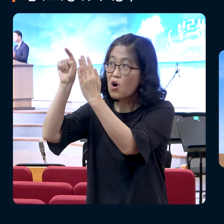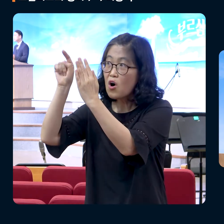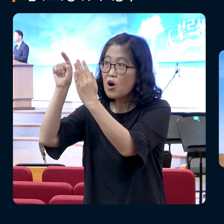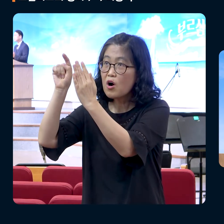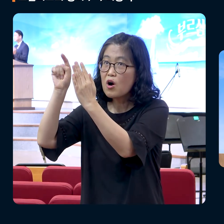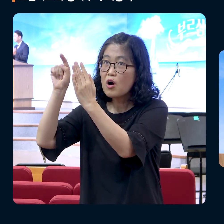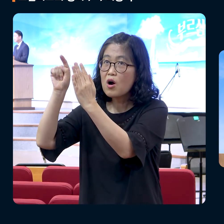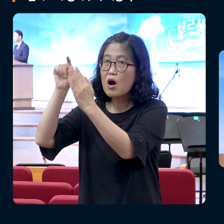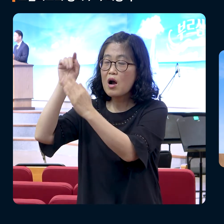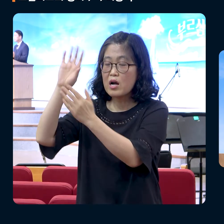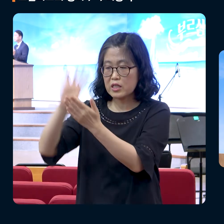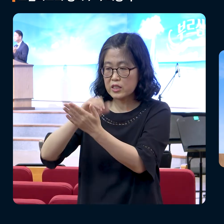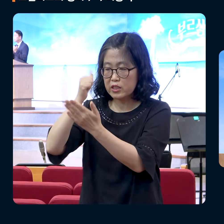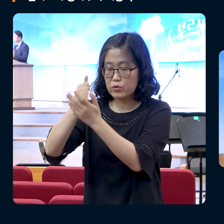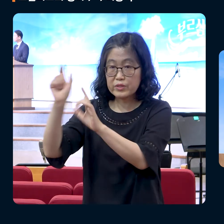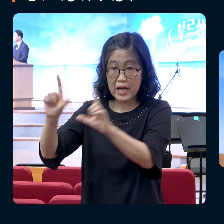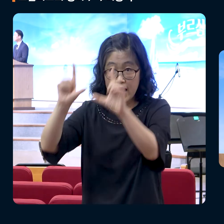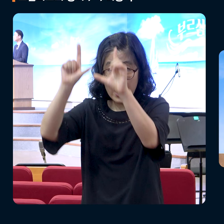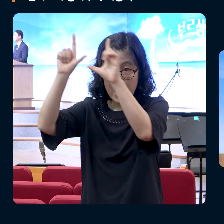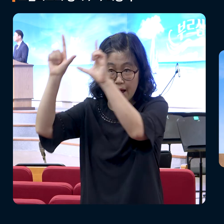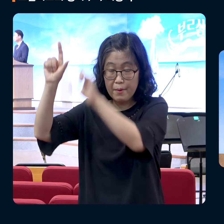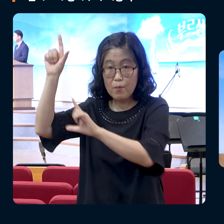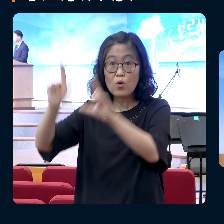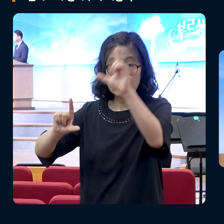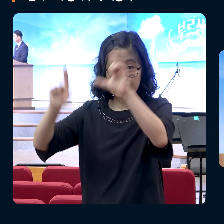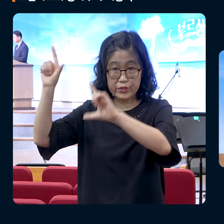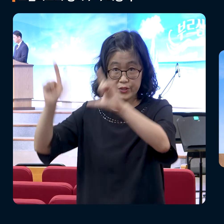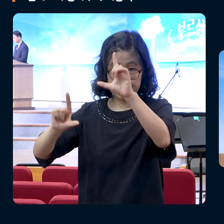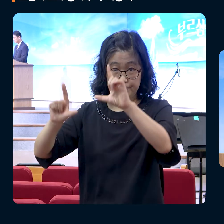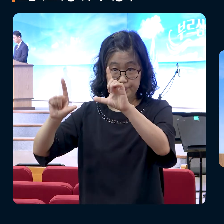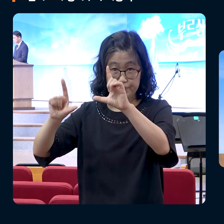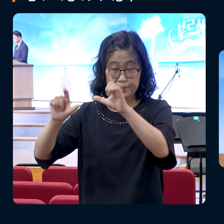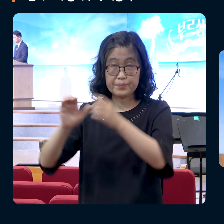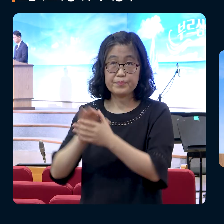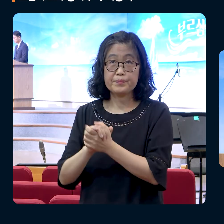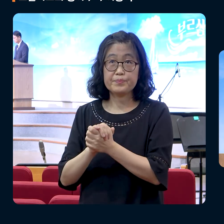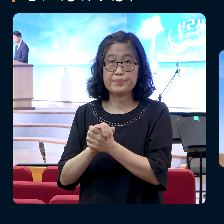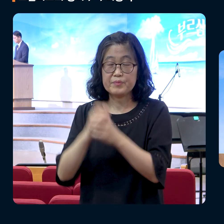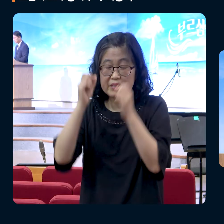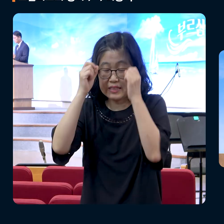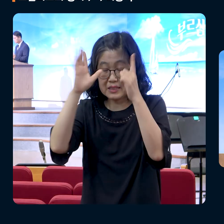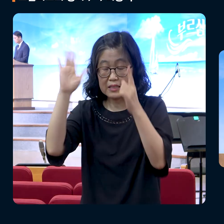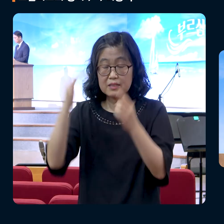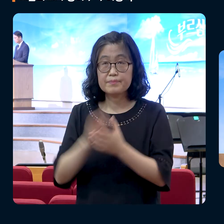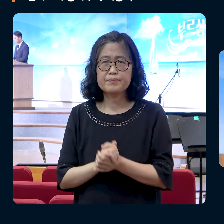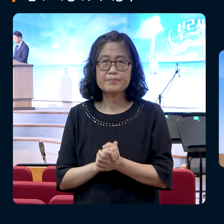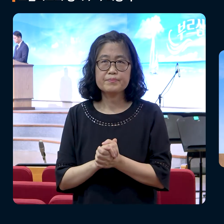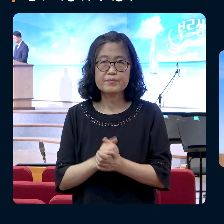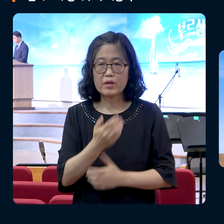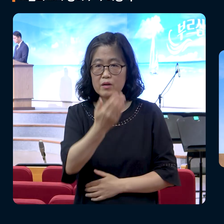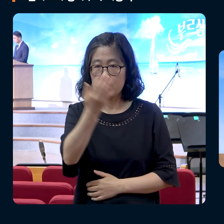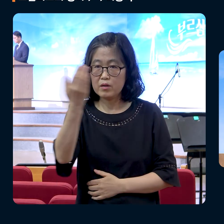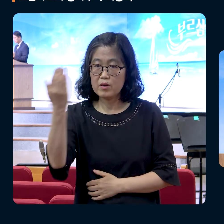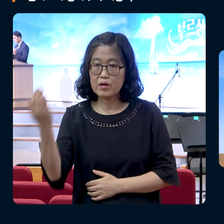그것이 그리스도인들의 삶에 대한 그런 모습이구나 라는 것들을 깨닫게 되는 것이죠. 그러니